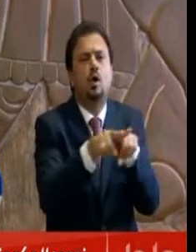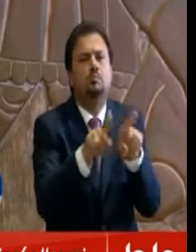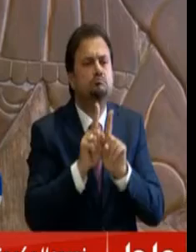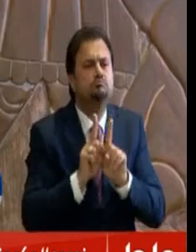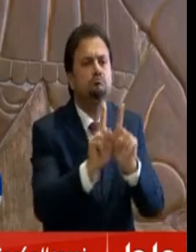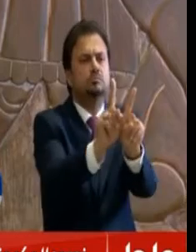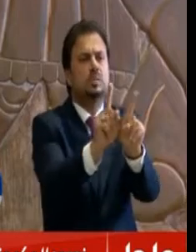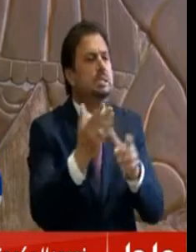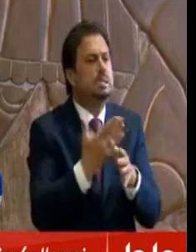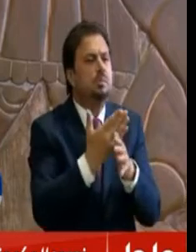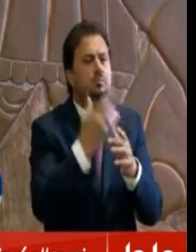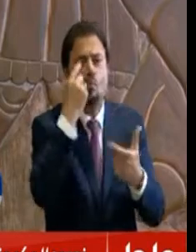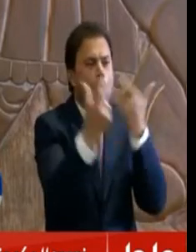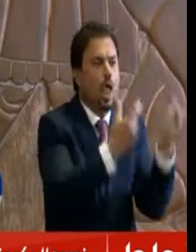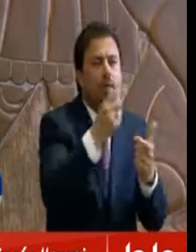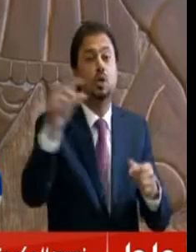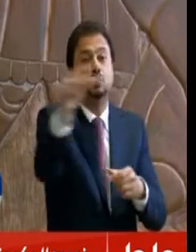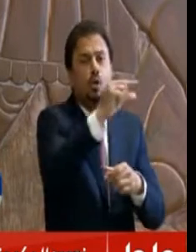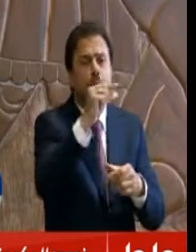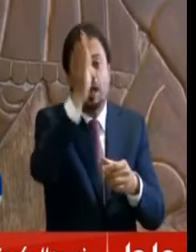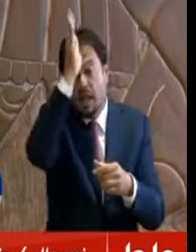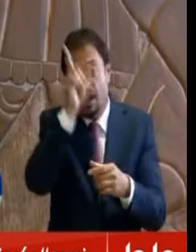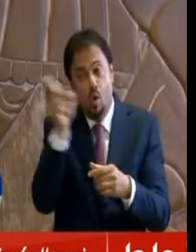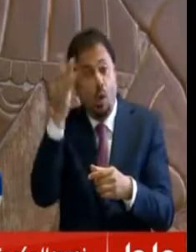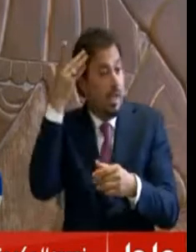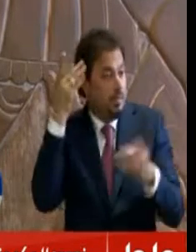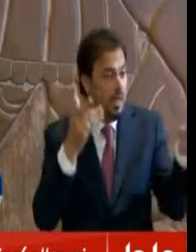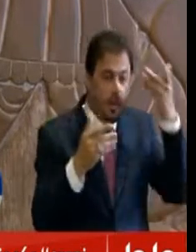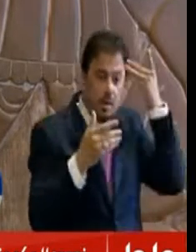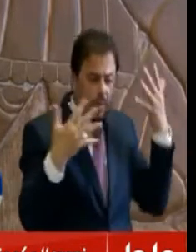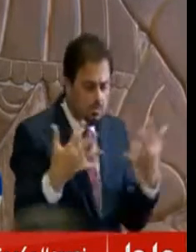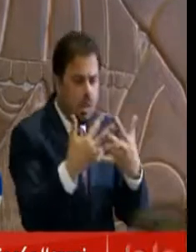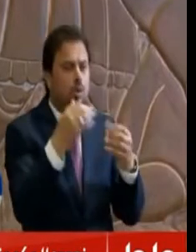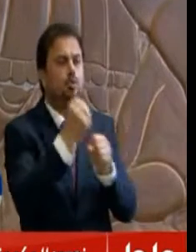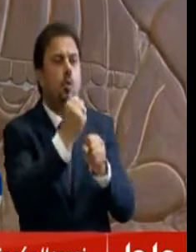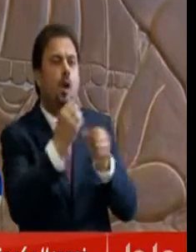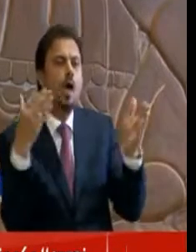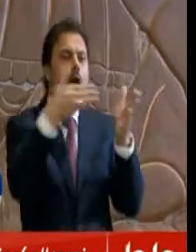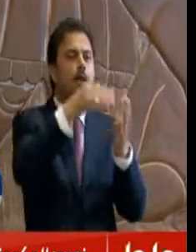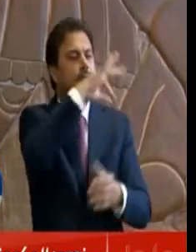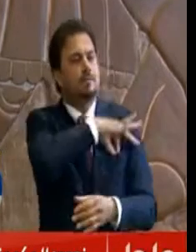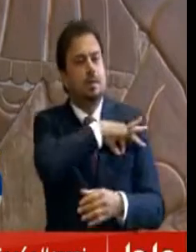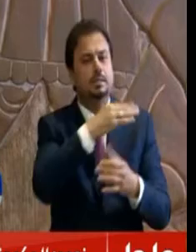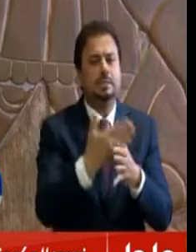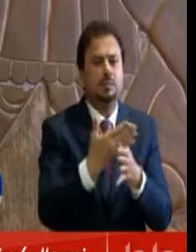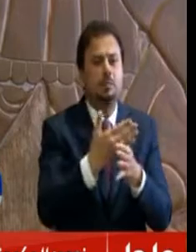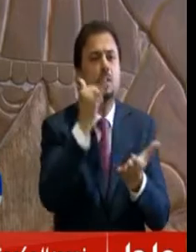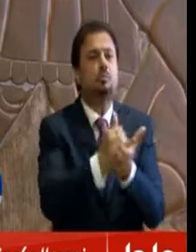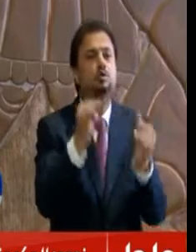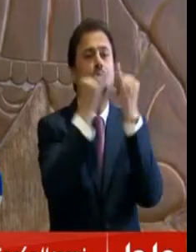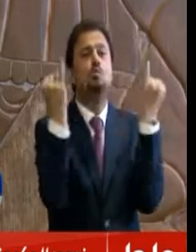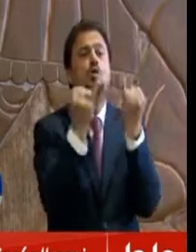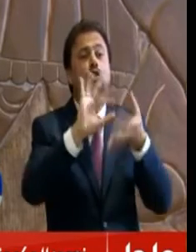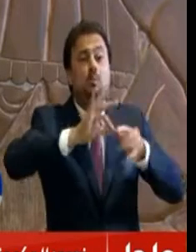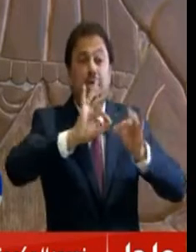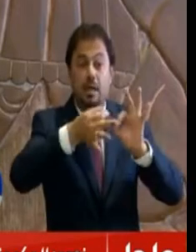بما تمتلك هذه الشبكات من خبرة عالية، وبالتالي كانت العملية مراقبة من قبل منظمات